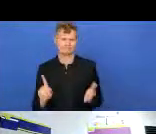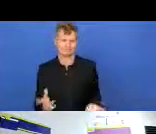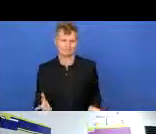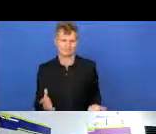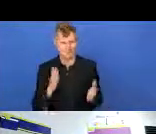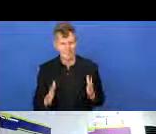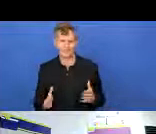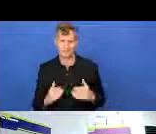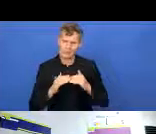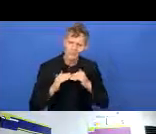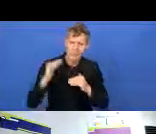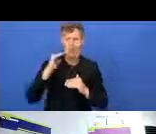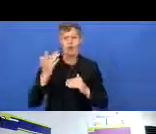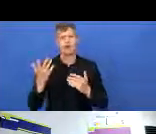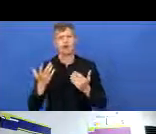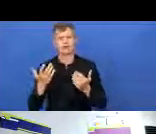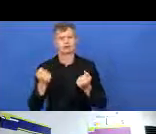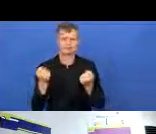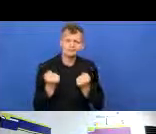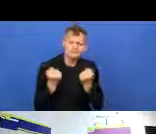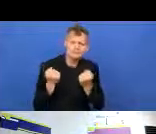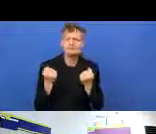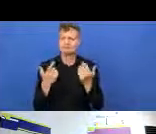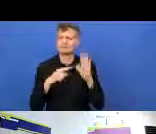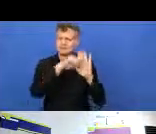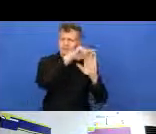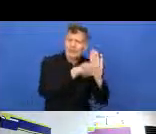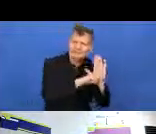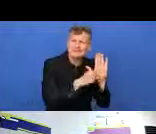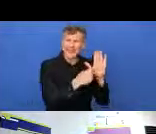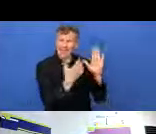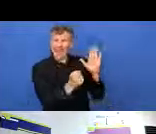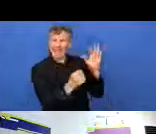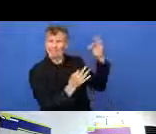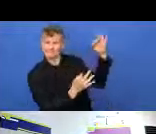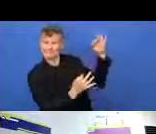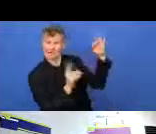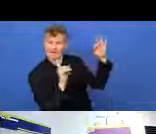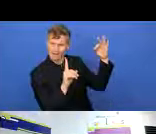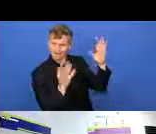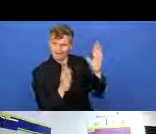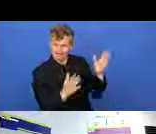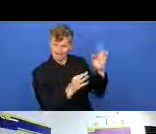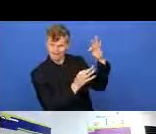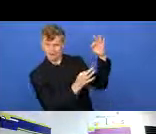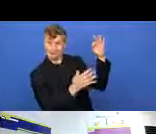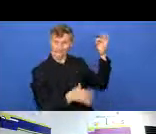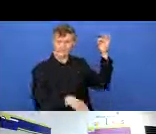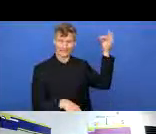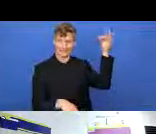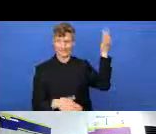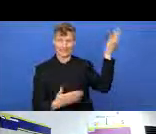structures d'éducation et de protection de la petite enfance en augmentant la mobilisation des ressources régionales et locales et